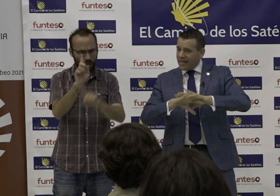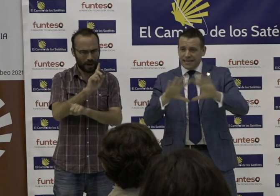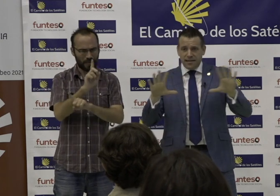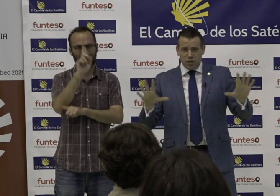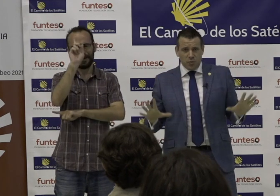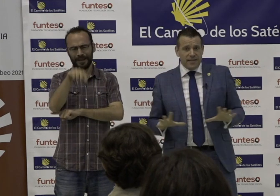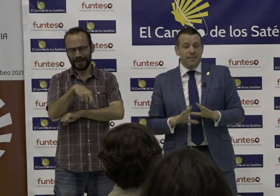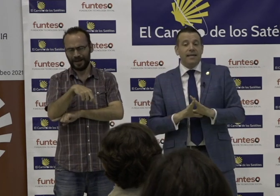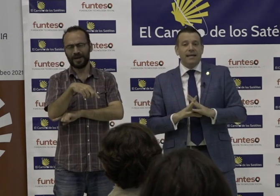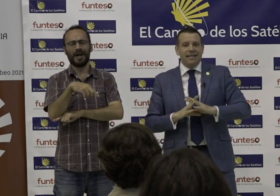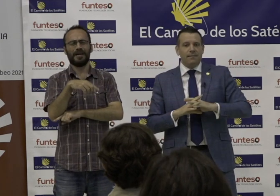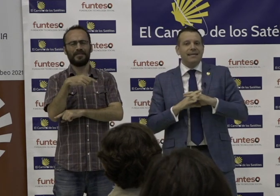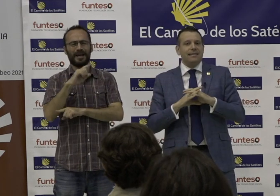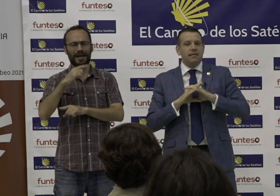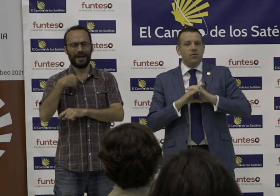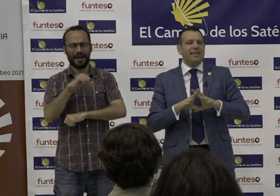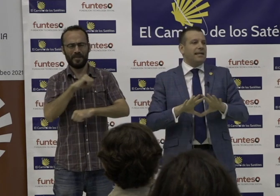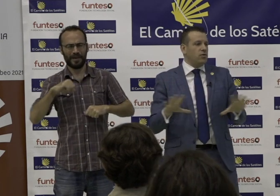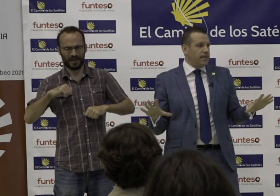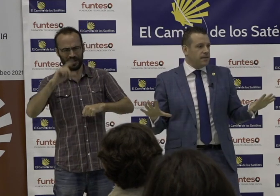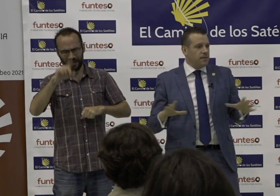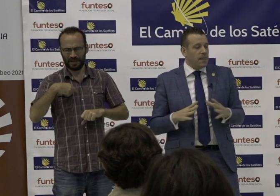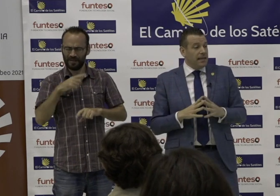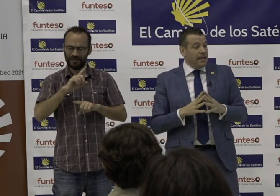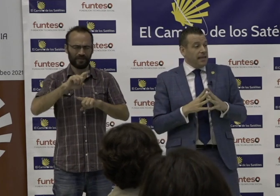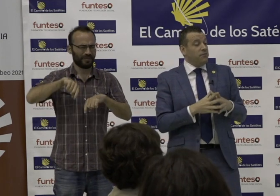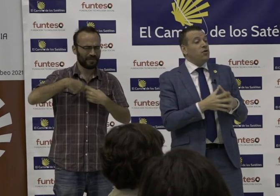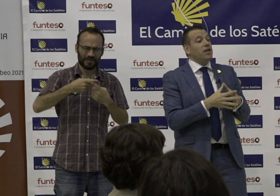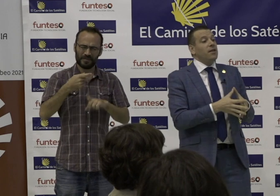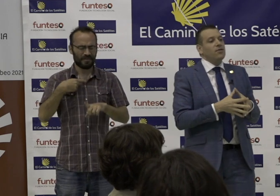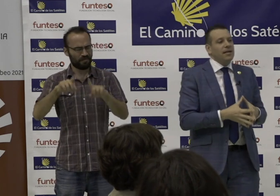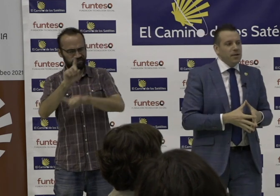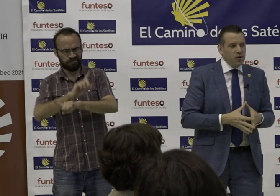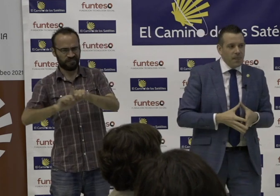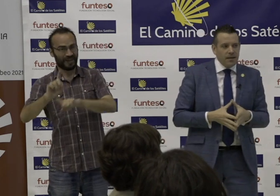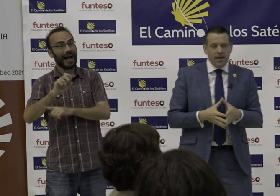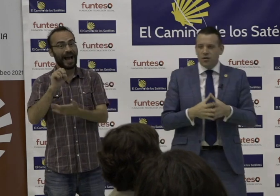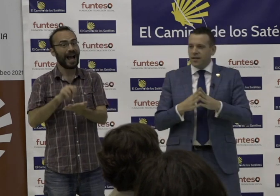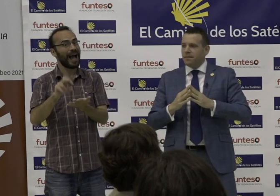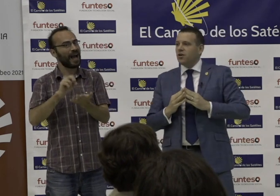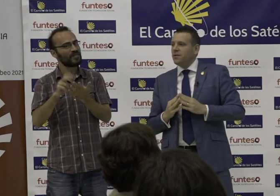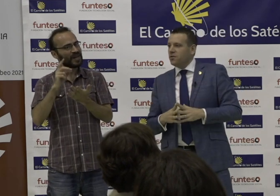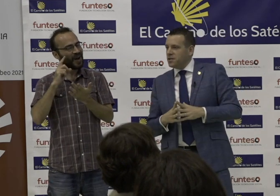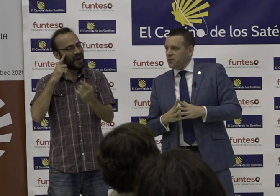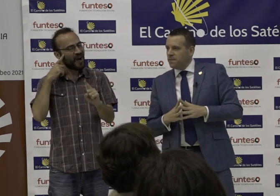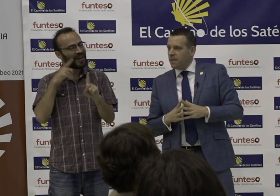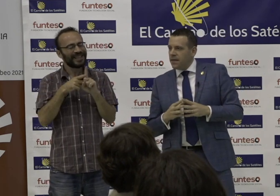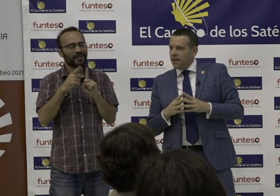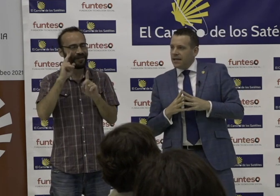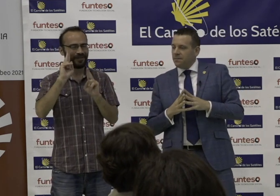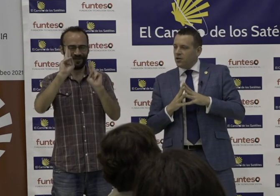empresarial. Todas las áreas que os podéis imaginar estaban hechas todas caóticas. ¿Y qué fue lo que me hizo el camino? Encontrarme conmigo